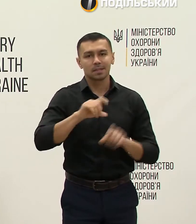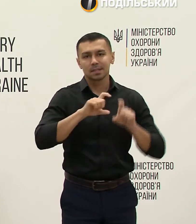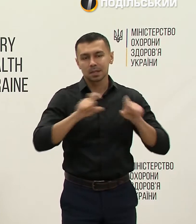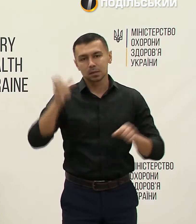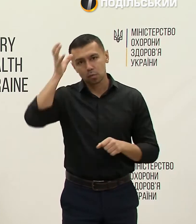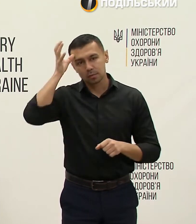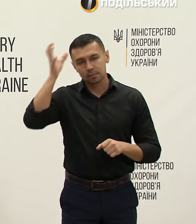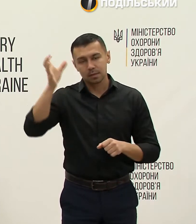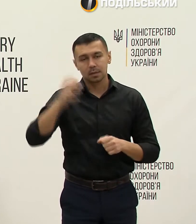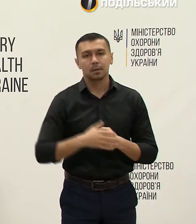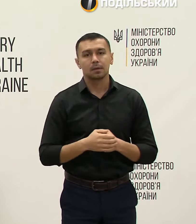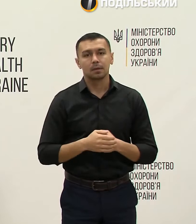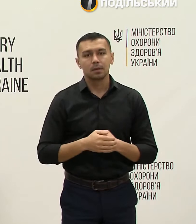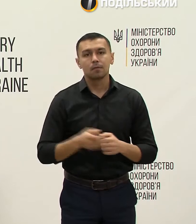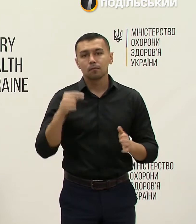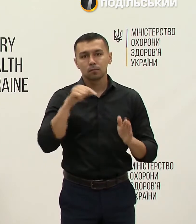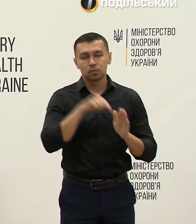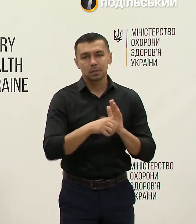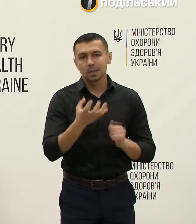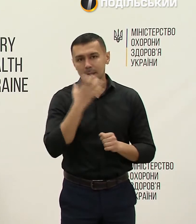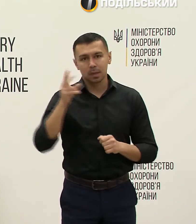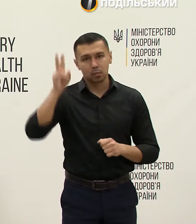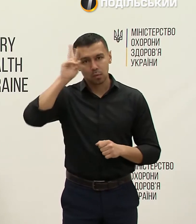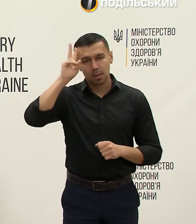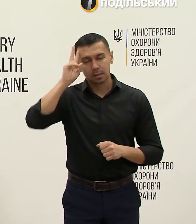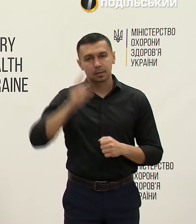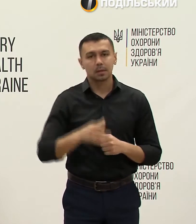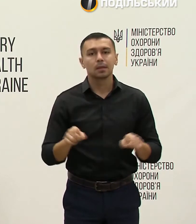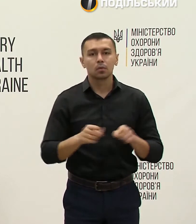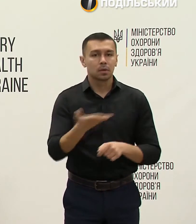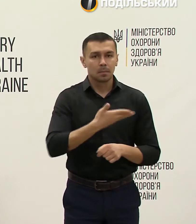закладах освіти внутрішні теплі туалети.